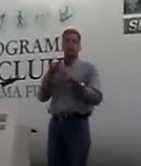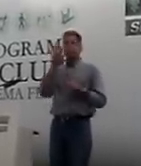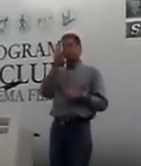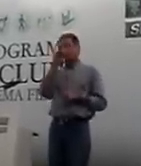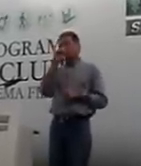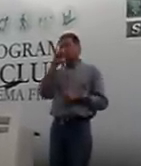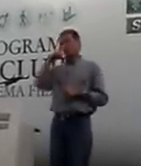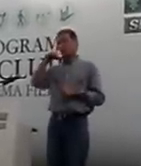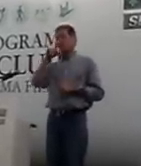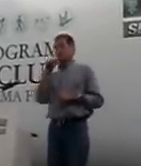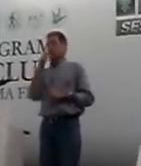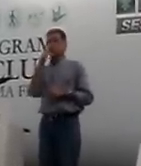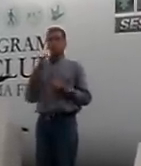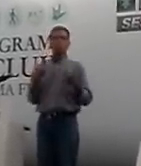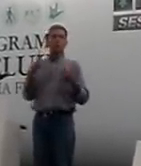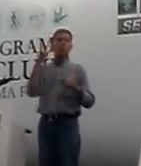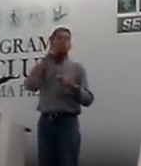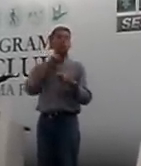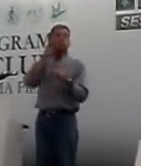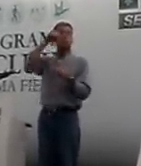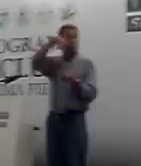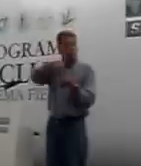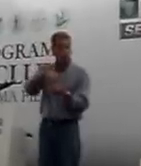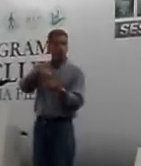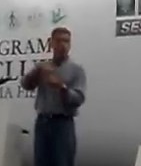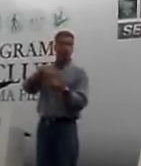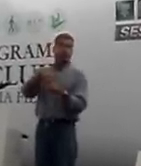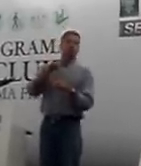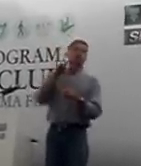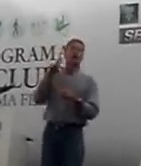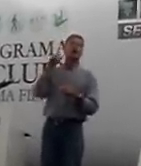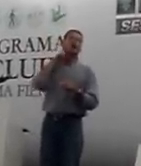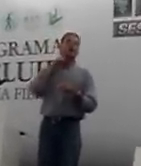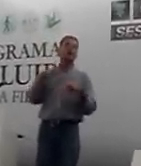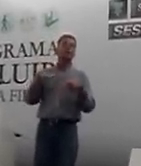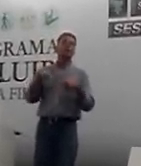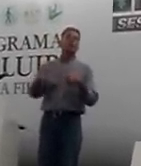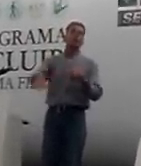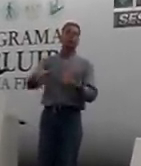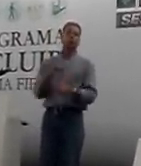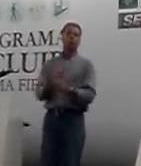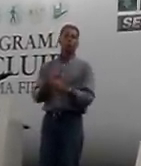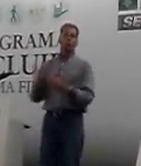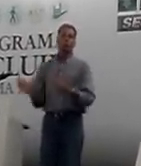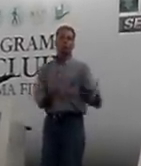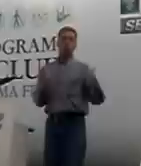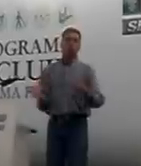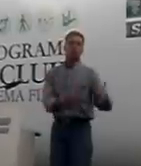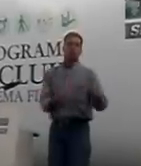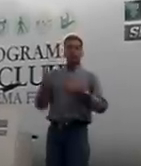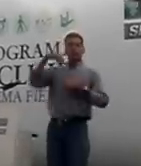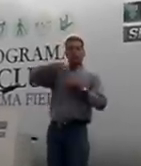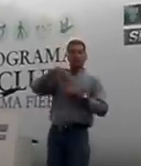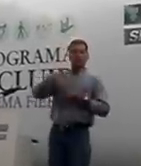trabalho como esse aqui, e também em Minas Gerais. Existe um trabalho assim